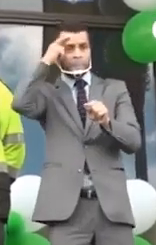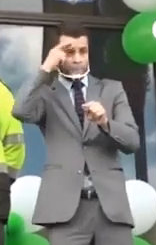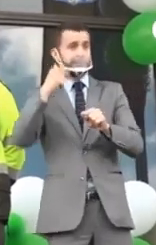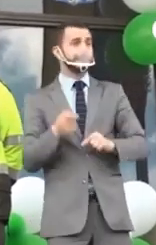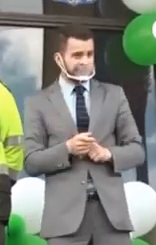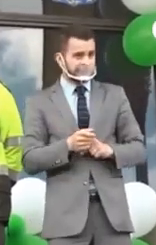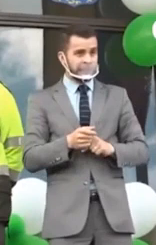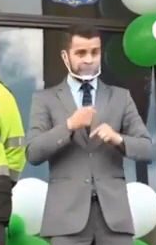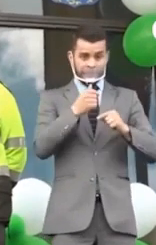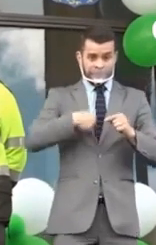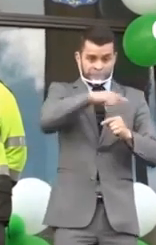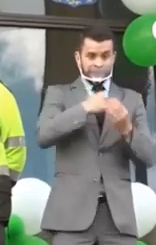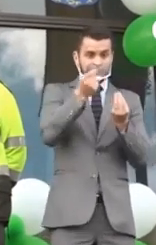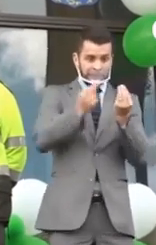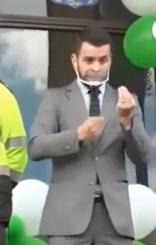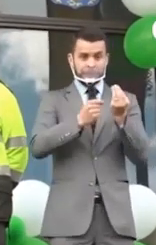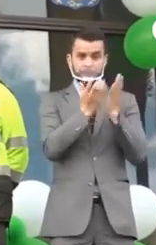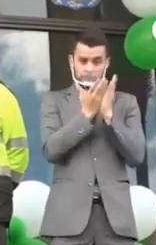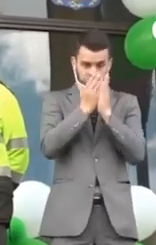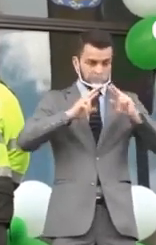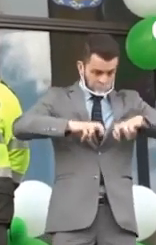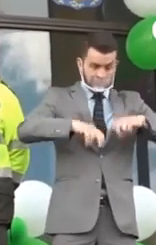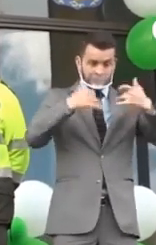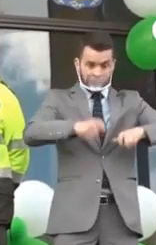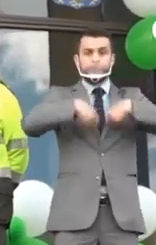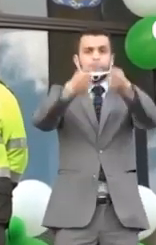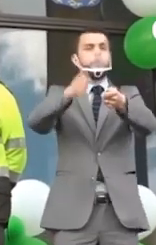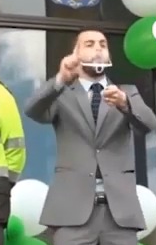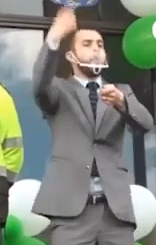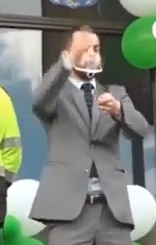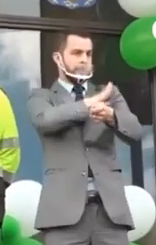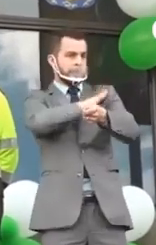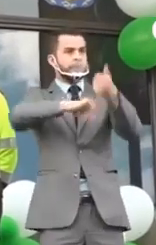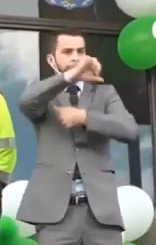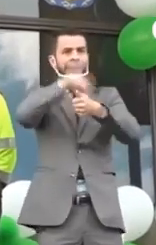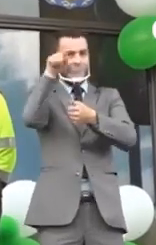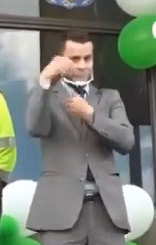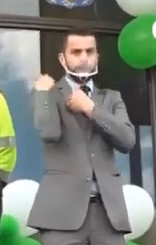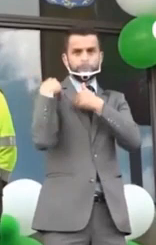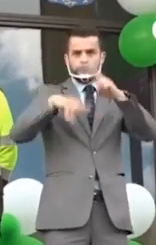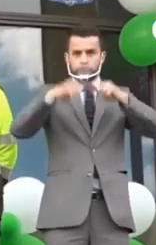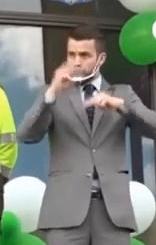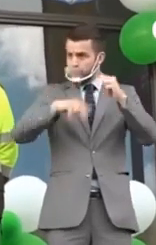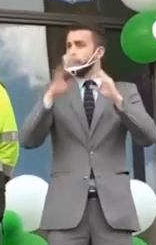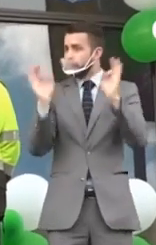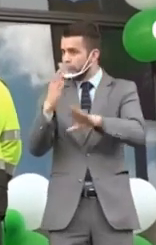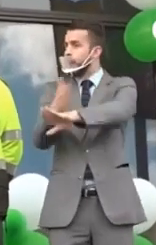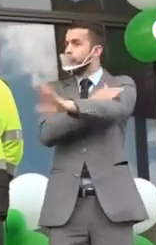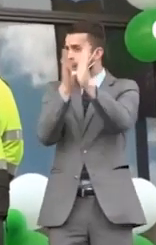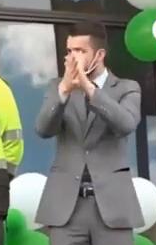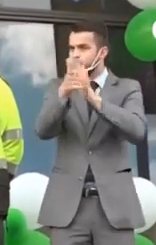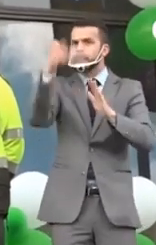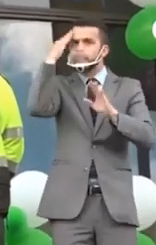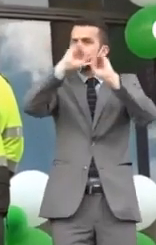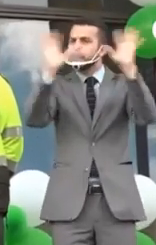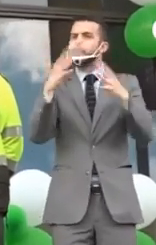de los hechos denunciados le solicitamos a la policía nacional a la alcaldía de bogotá y a los diferentes entes de control que